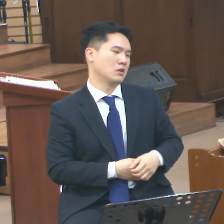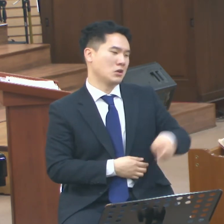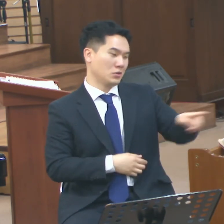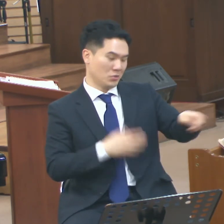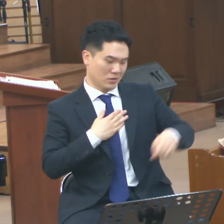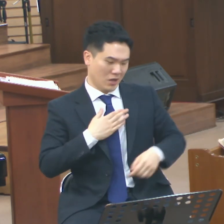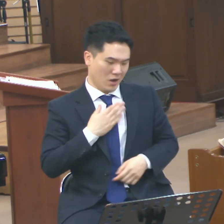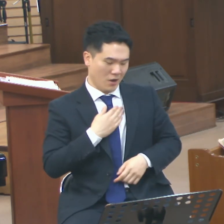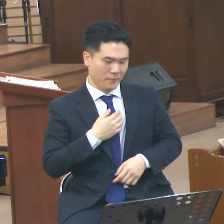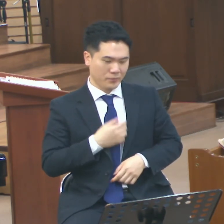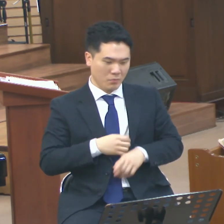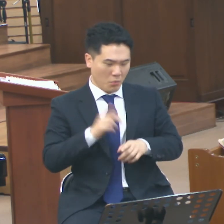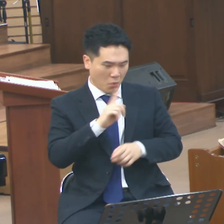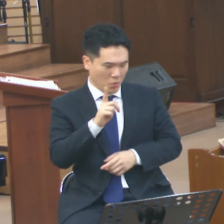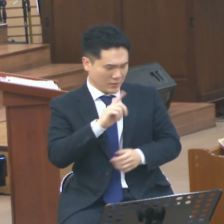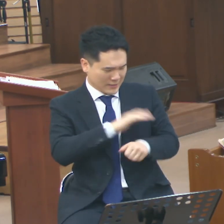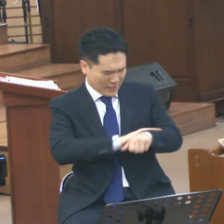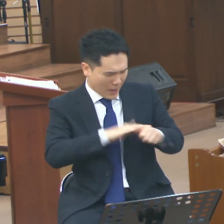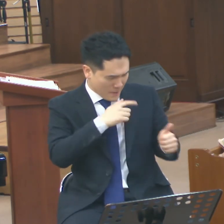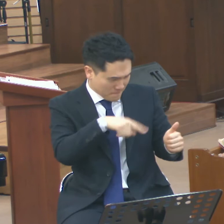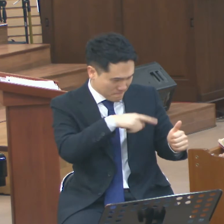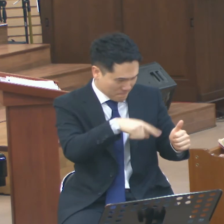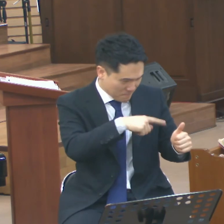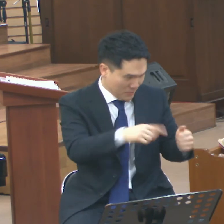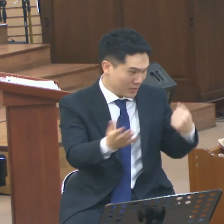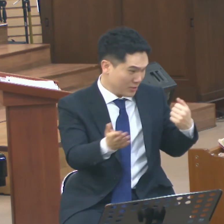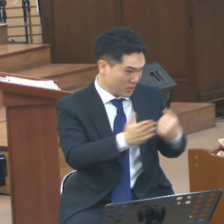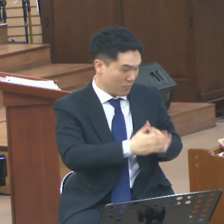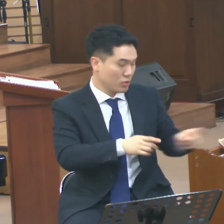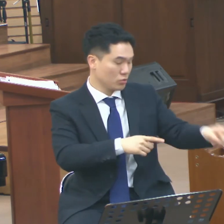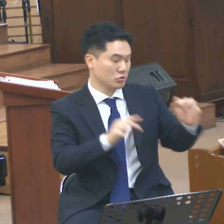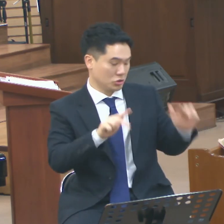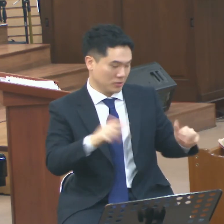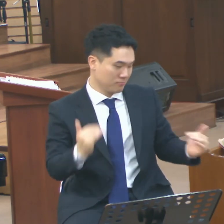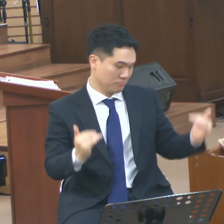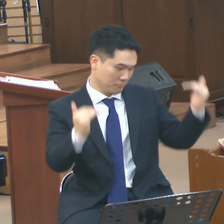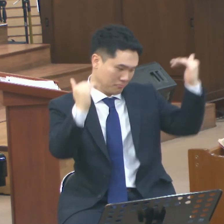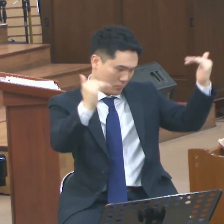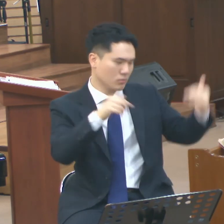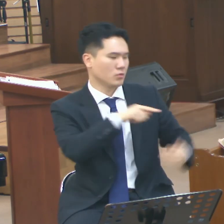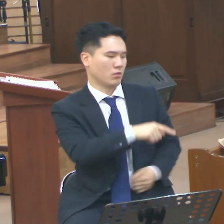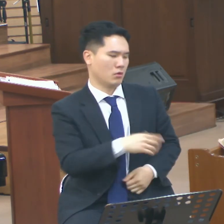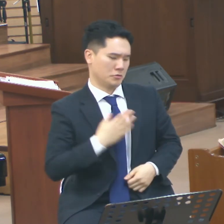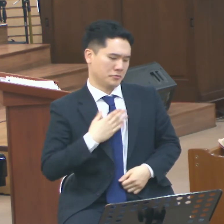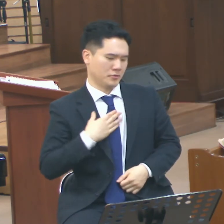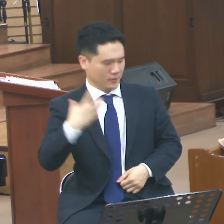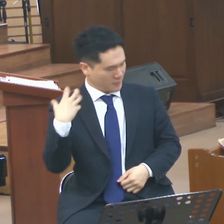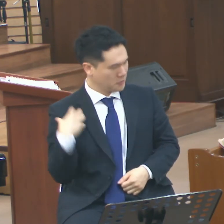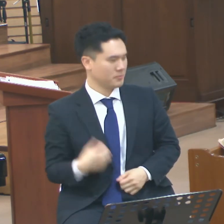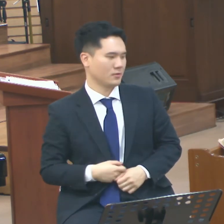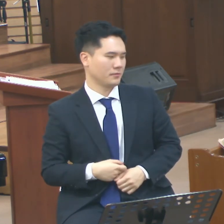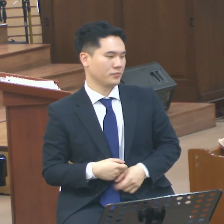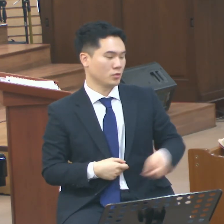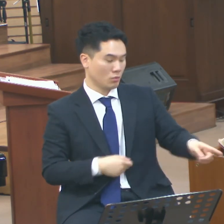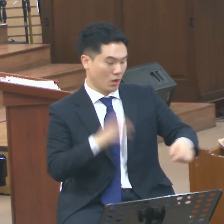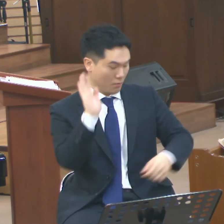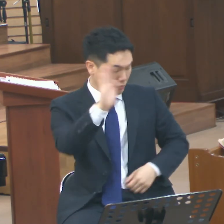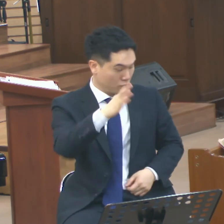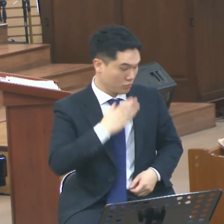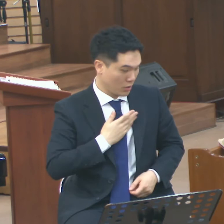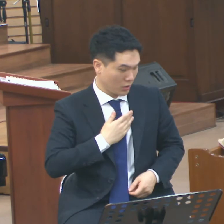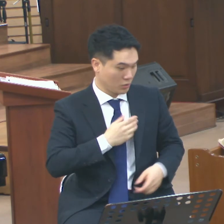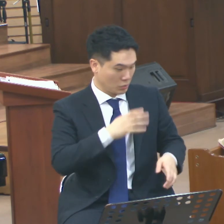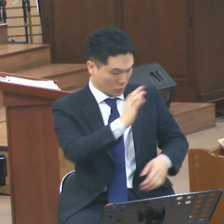이렇게 된 거야. 그때 돈을 내가 냈어. 앞으로 용돈 얼마 내야 돼. 이렇게 하면 애들이 얼마나